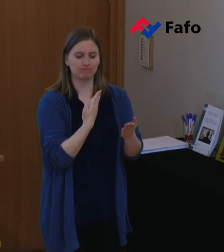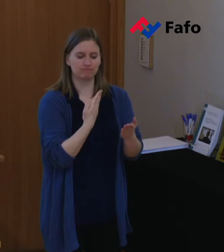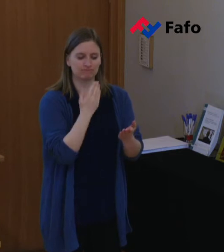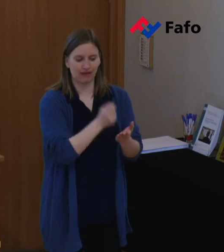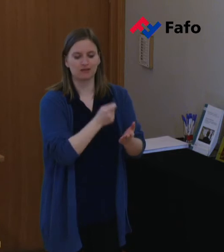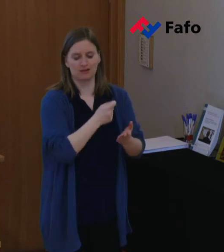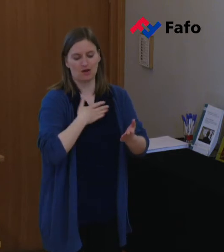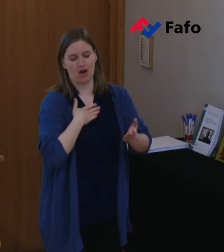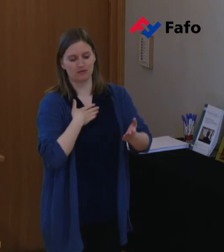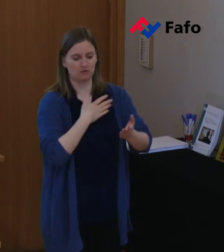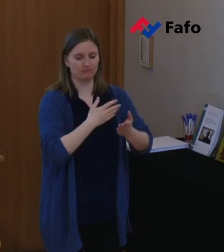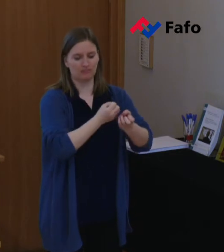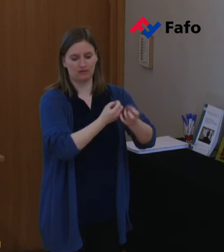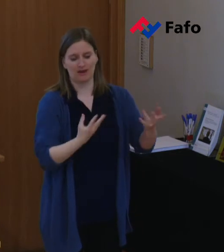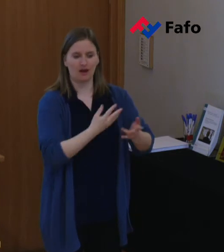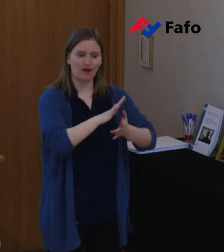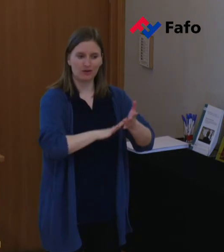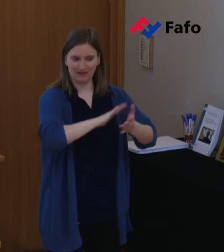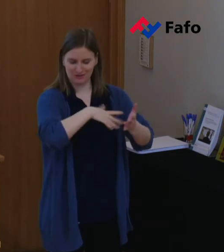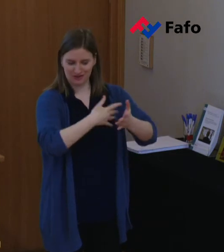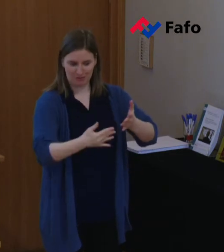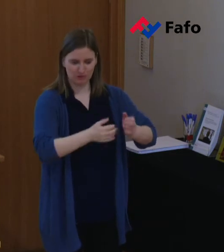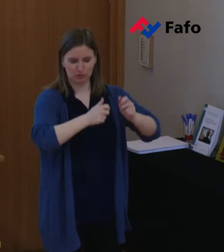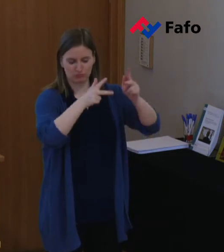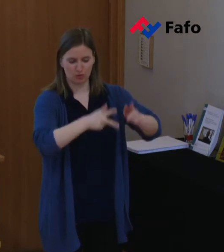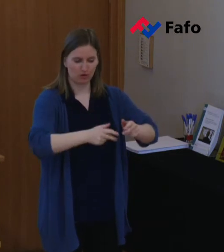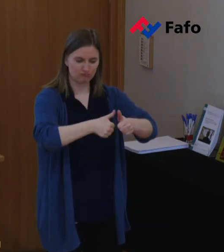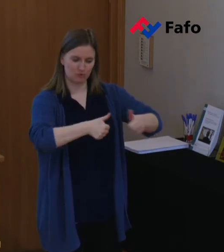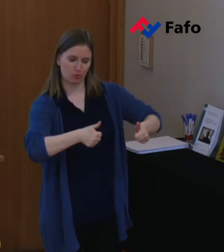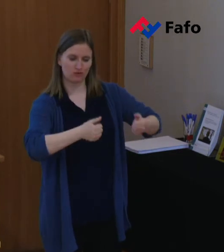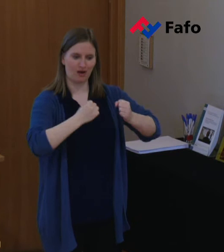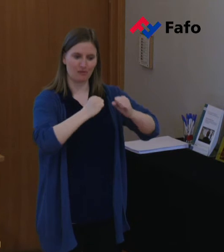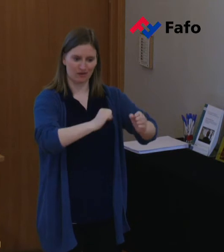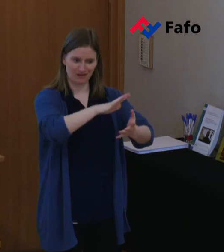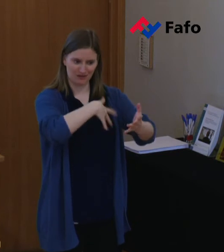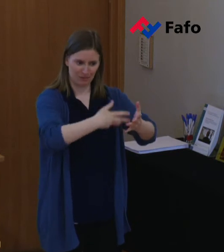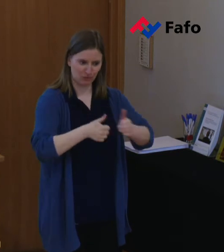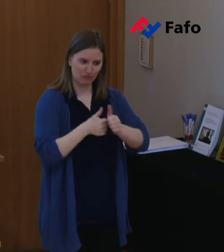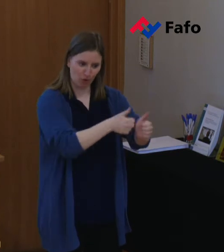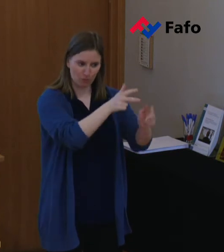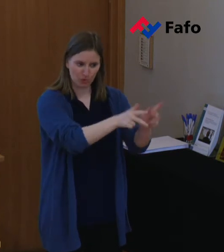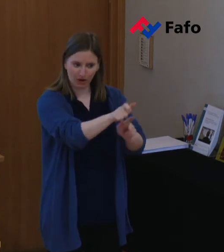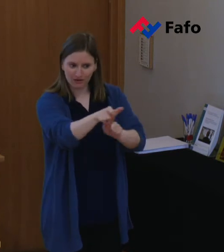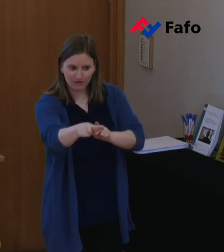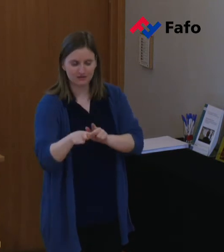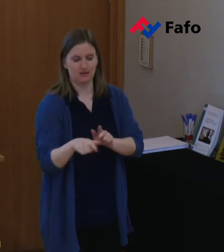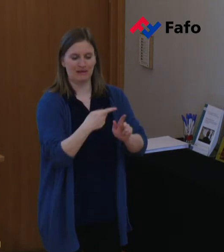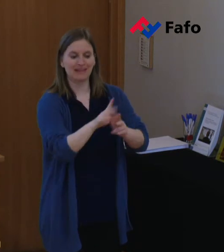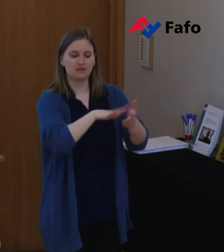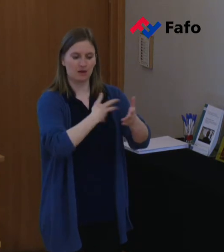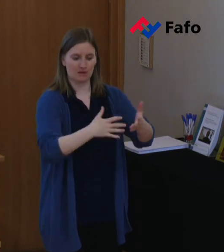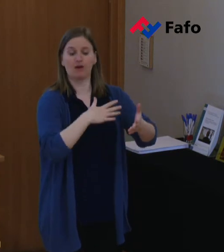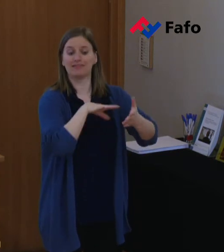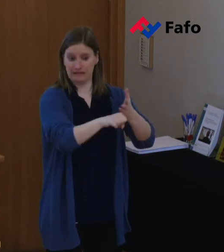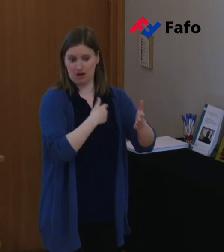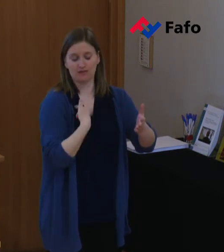en rekke type kartleggingsskjema. Man skulle bruke et stort apparat av skjemaer som man skulle følge brukeren med. De skjemaene har vi hatt tilgang